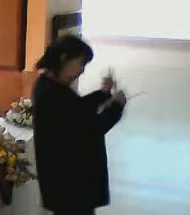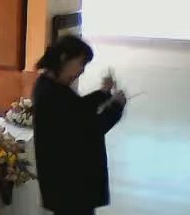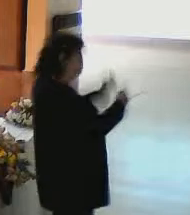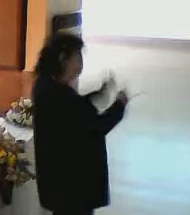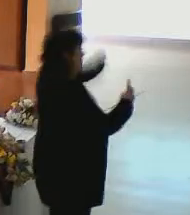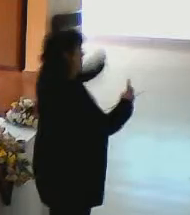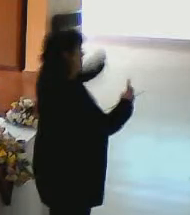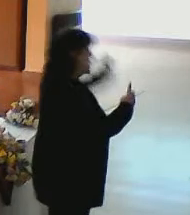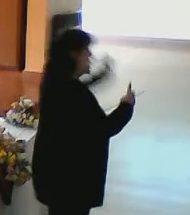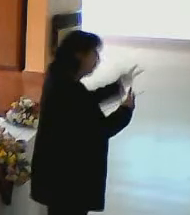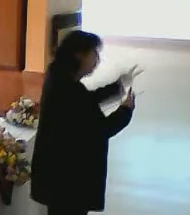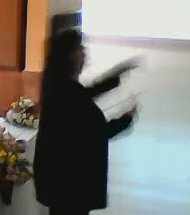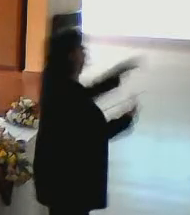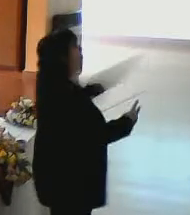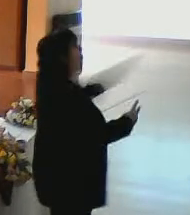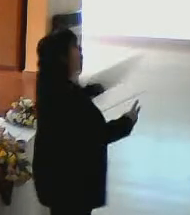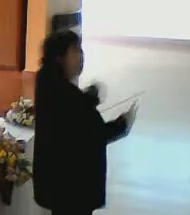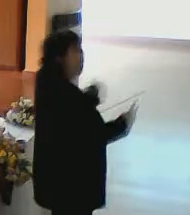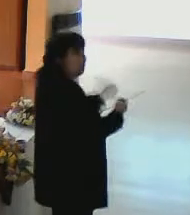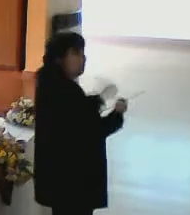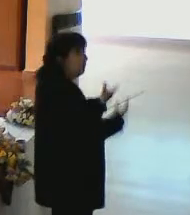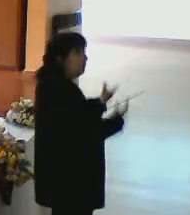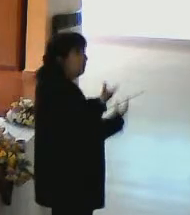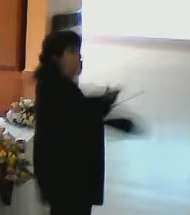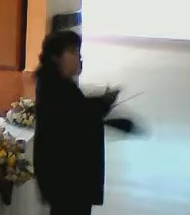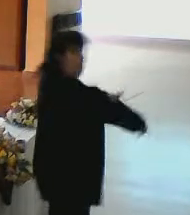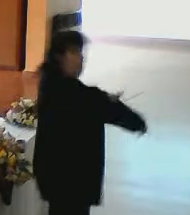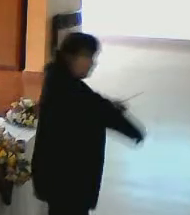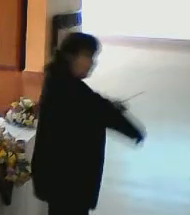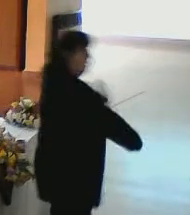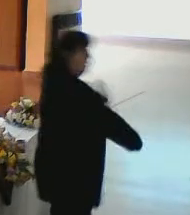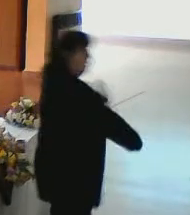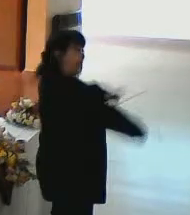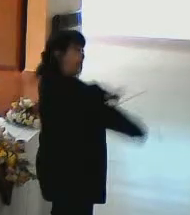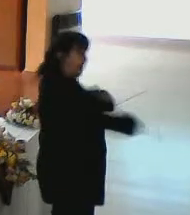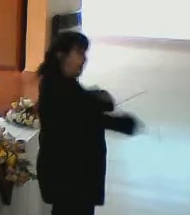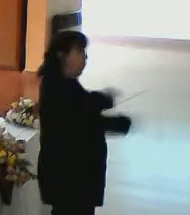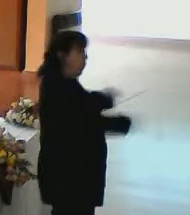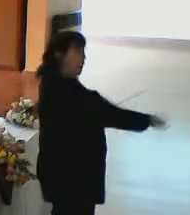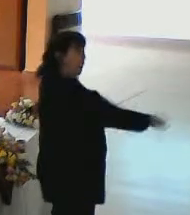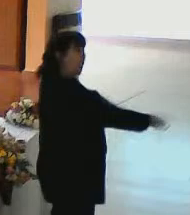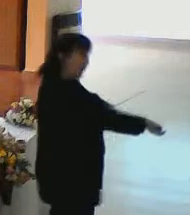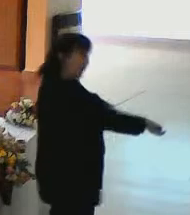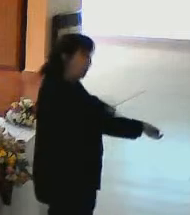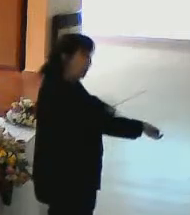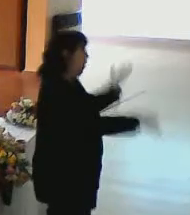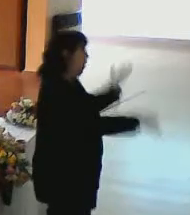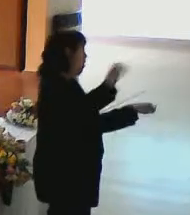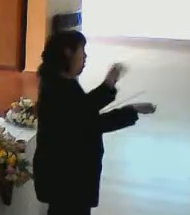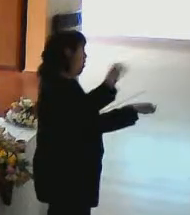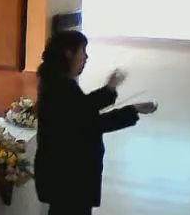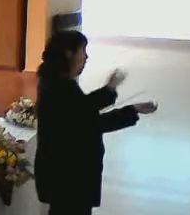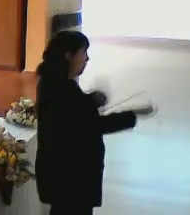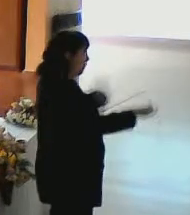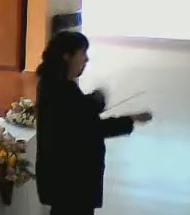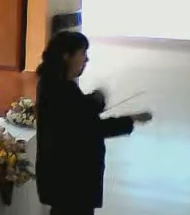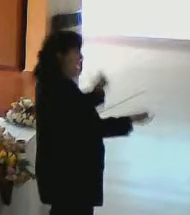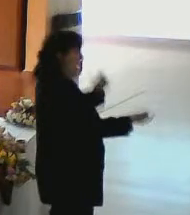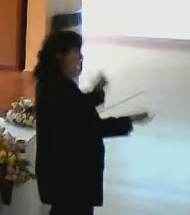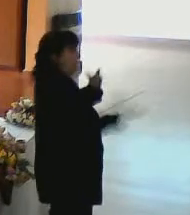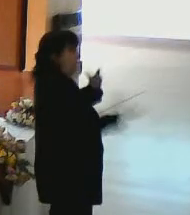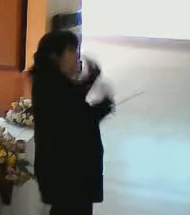refiere a enfermedades maternas, hipertensión gestacional, diabetes, alguna enfermedad previa que tenía la